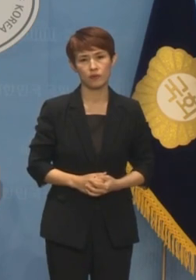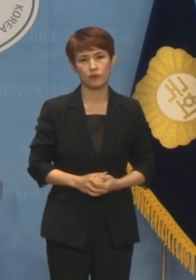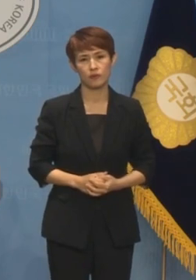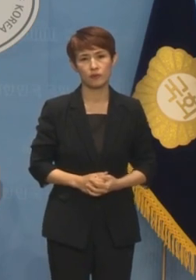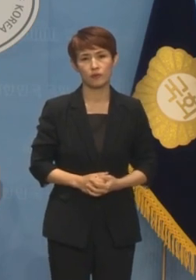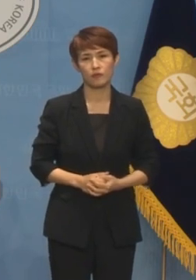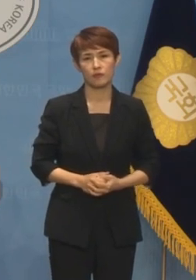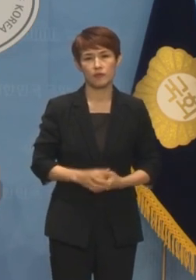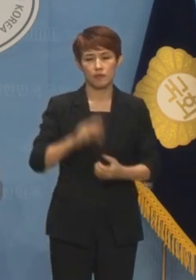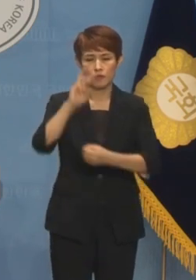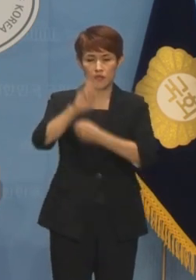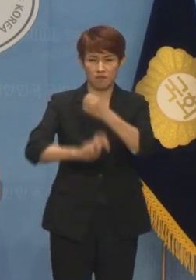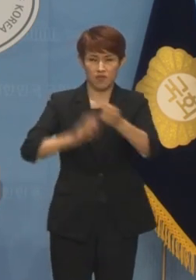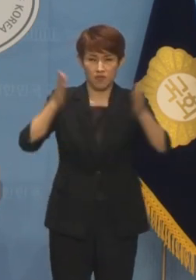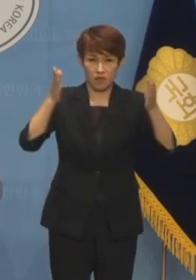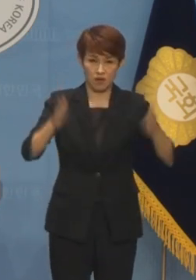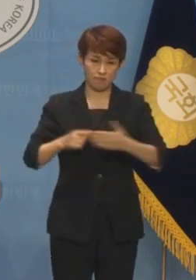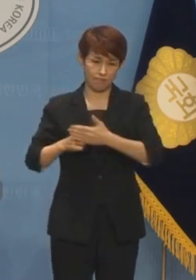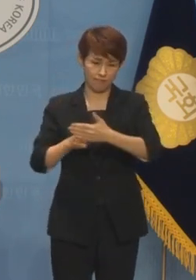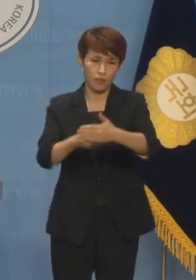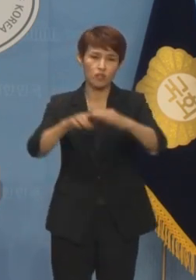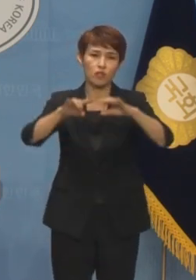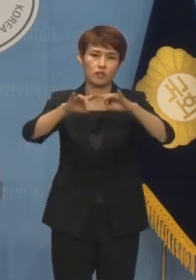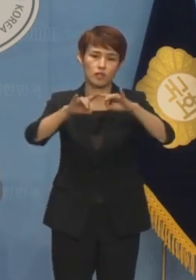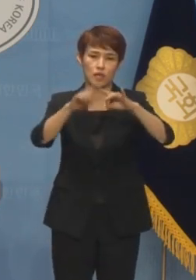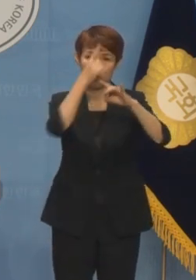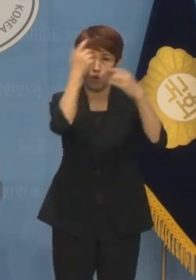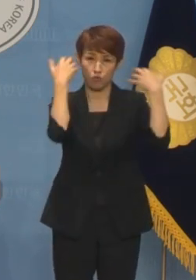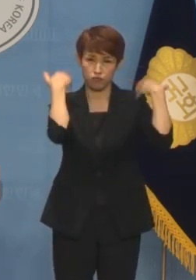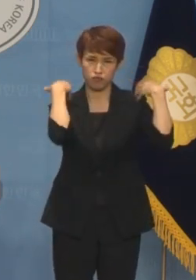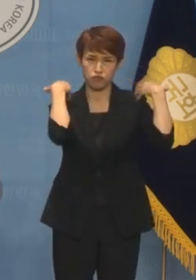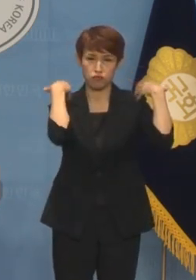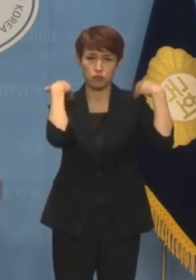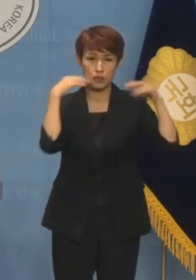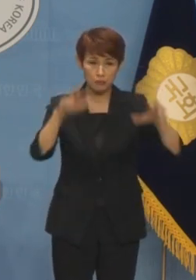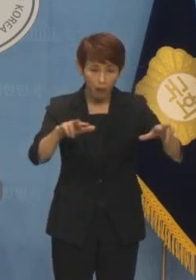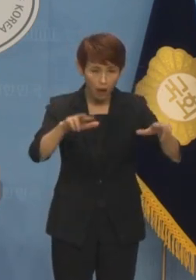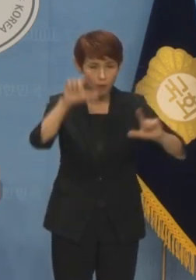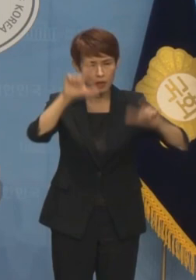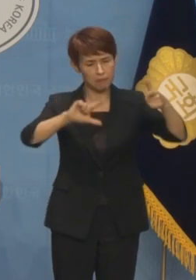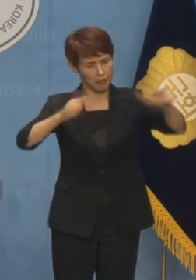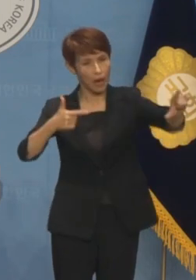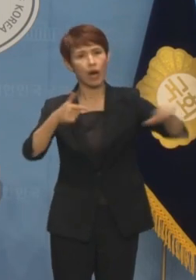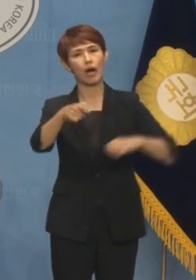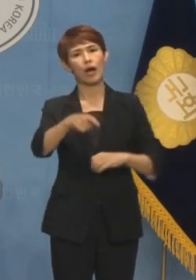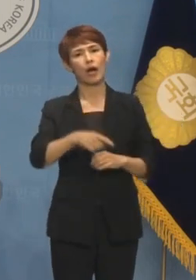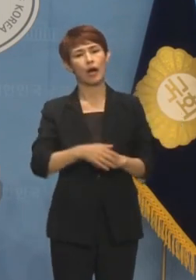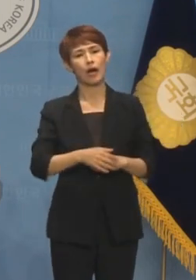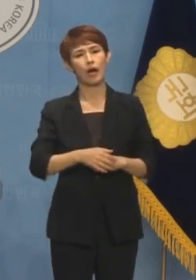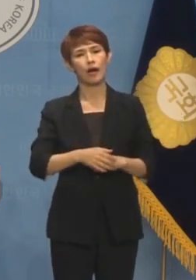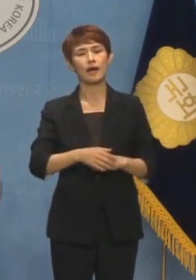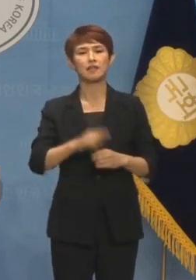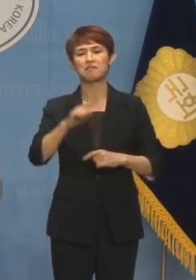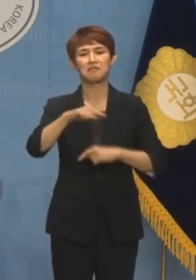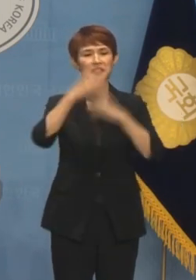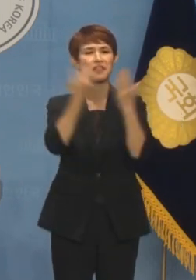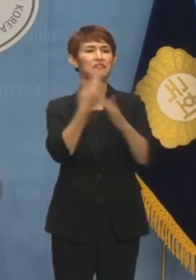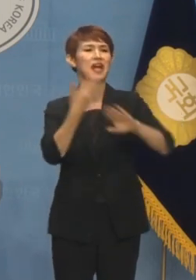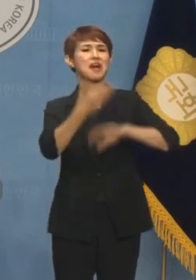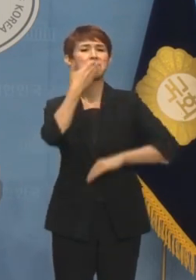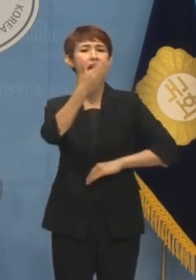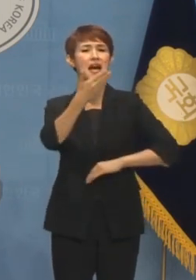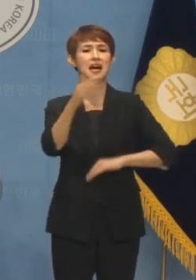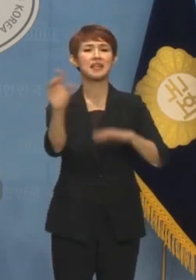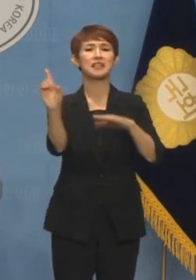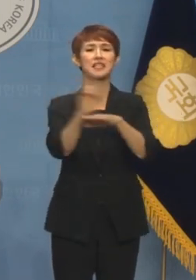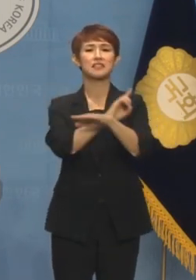지난 30년간 추진해온 전자정부와 차원이 완전히 다른 것이라던 윤석열 정부의